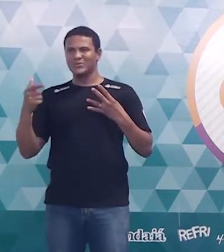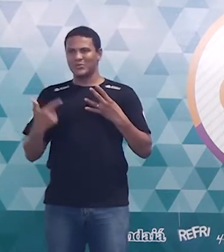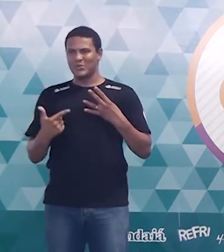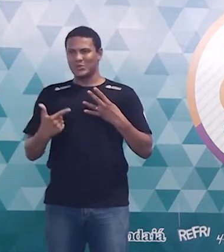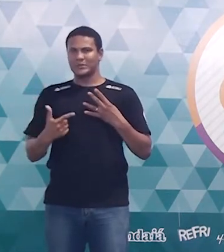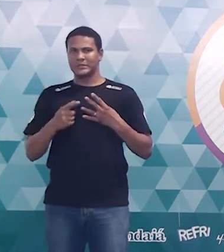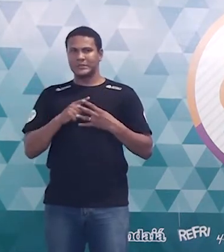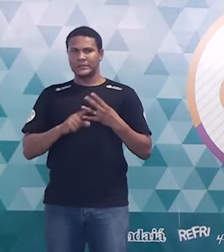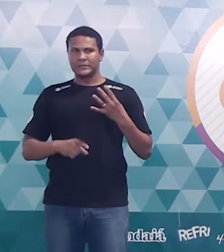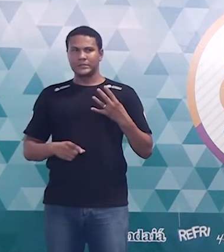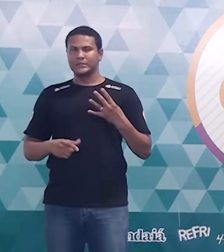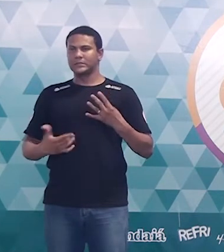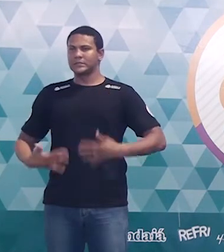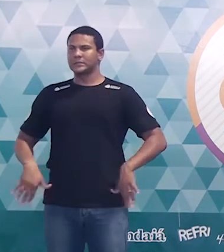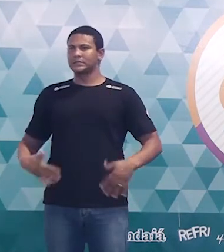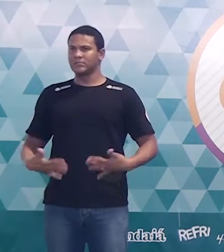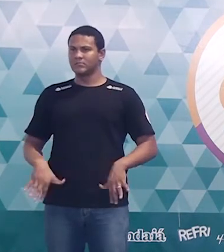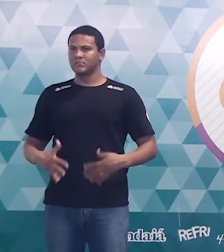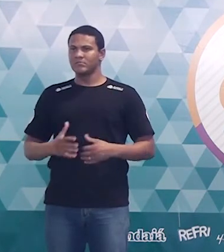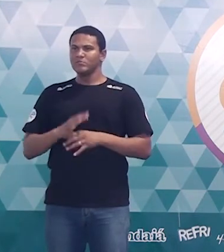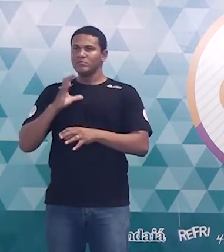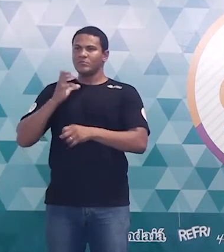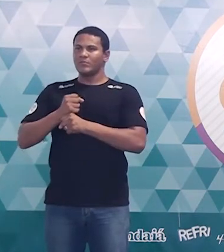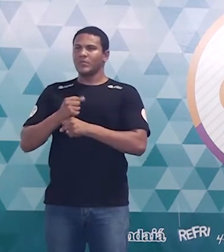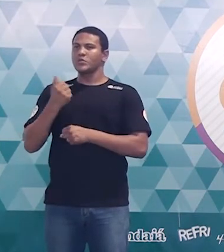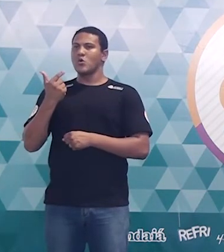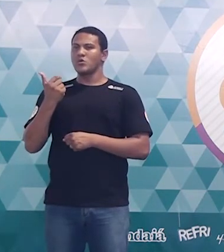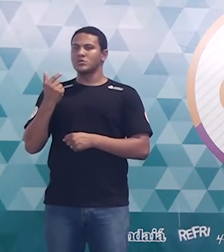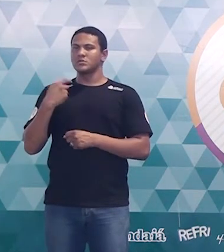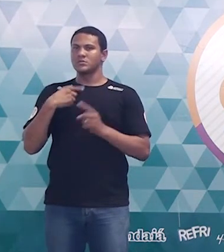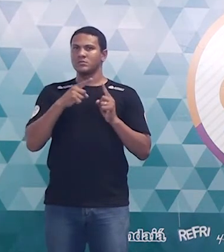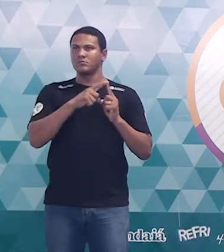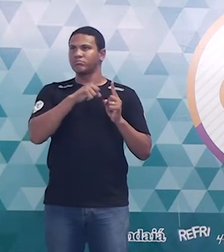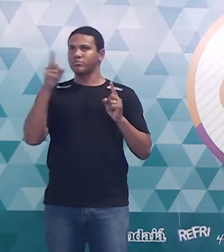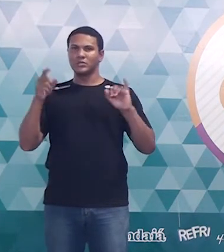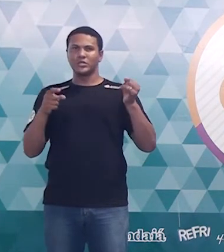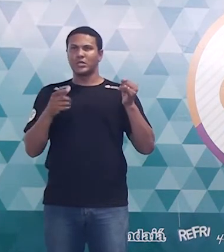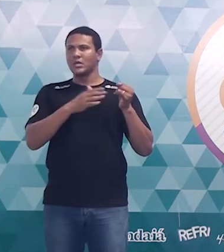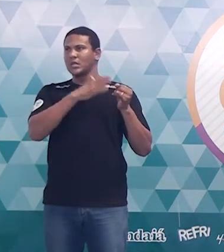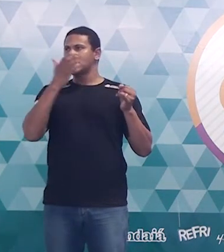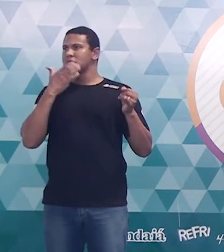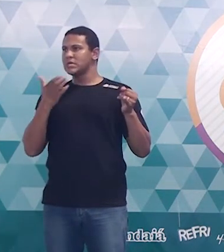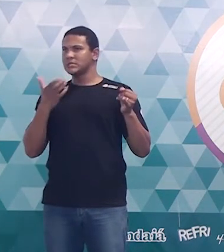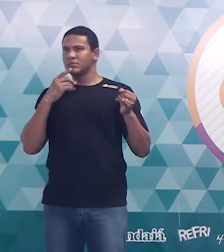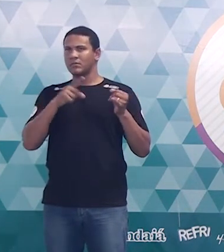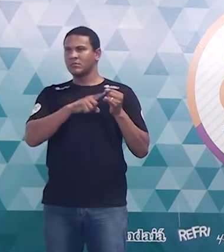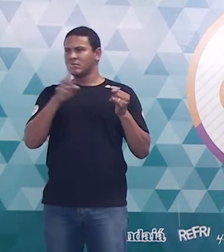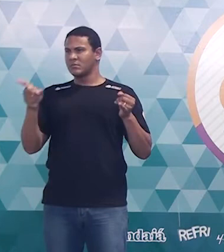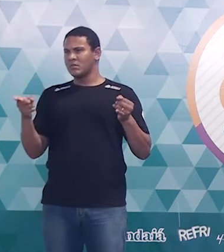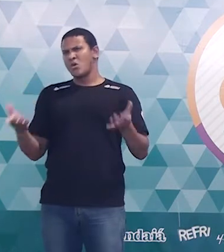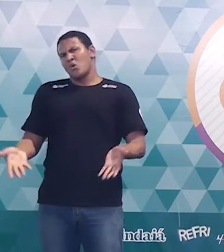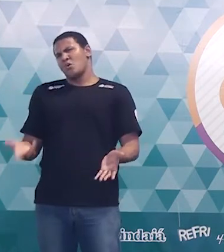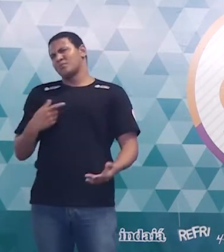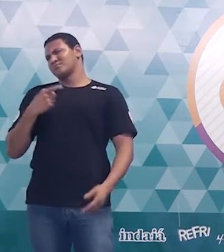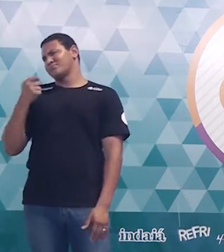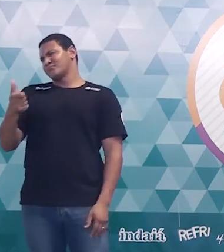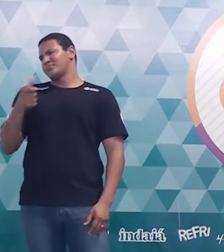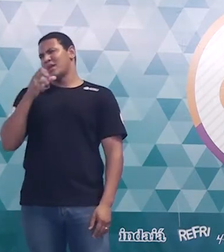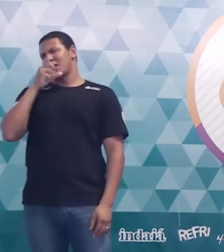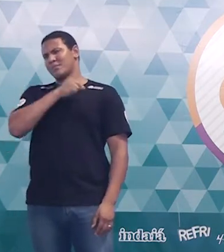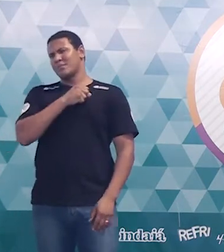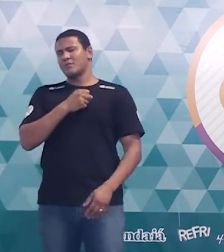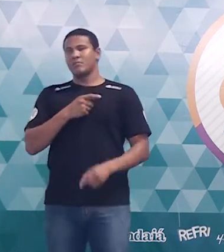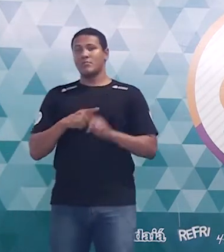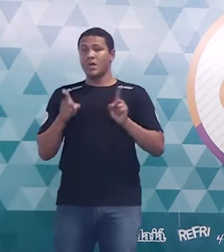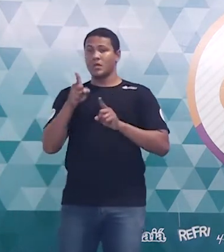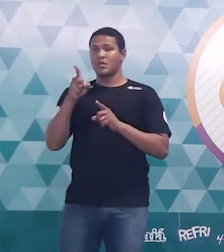2. 12 pontos o ano inteiro. Quando eu estudava, hoje é moleza. Quando eu estudava, nesse